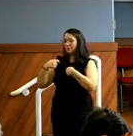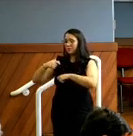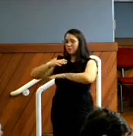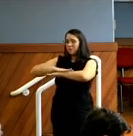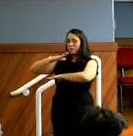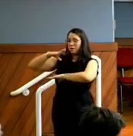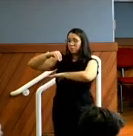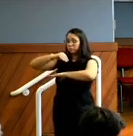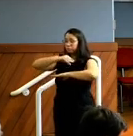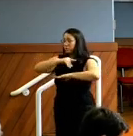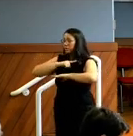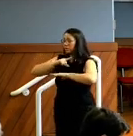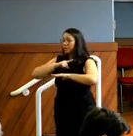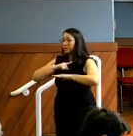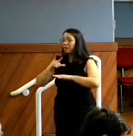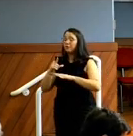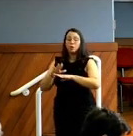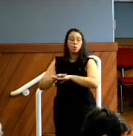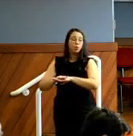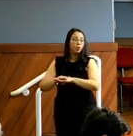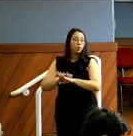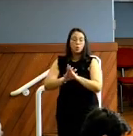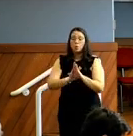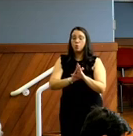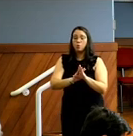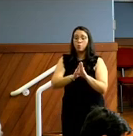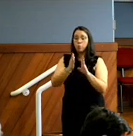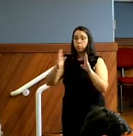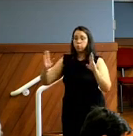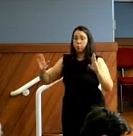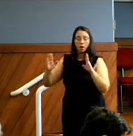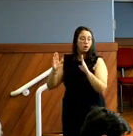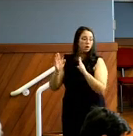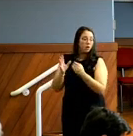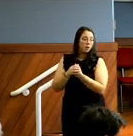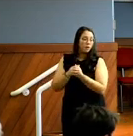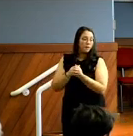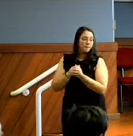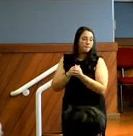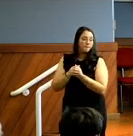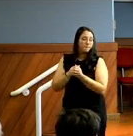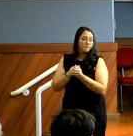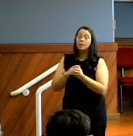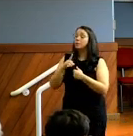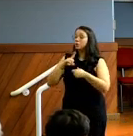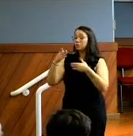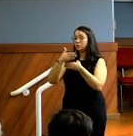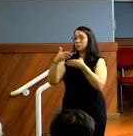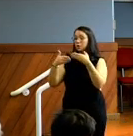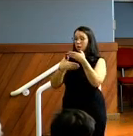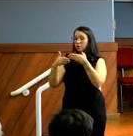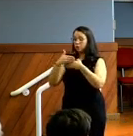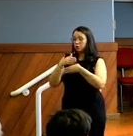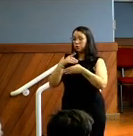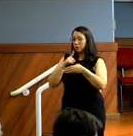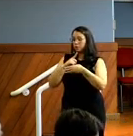digitalizamos uma coleção inteira de diapositivos, né? Como que é? De slide, né? De diapositivo, de